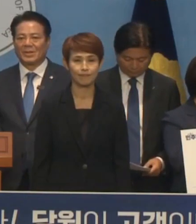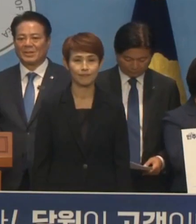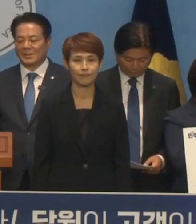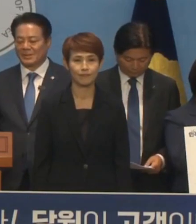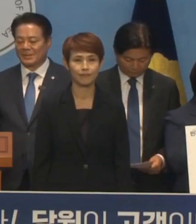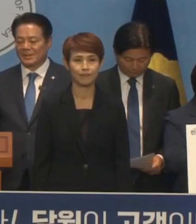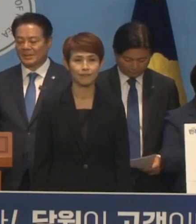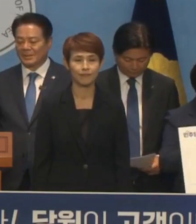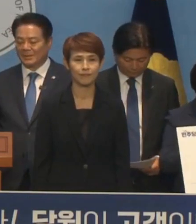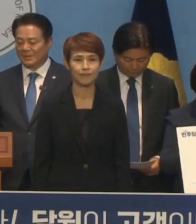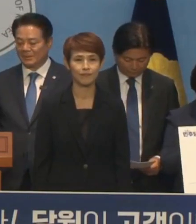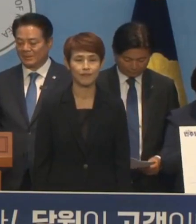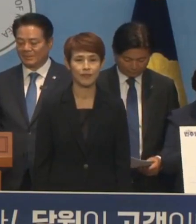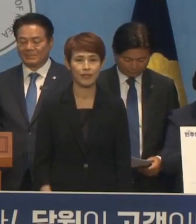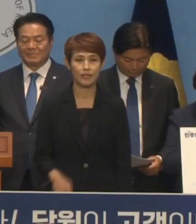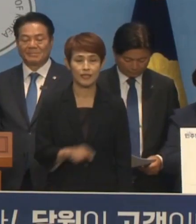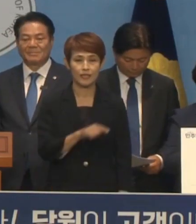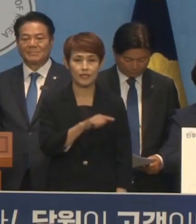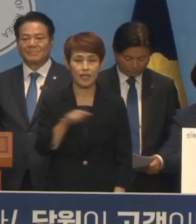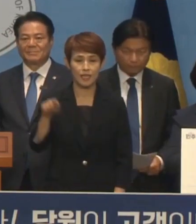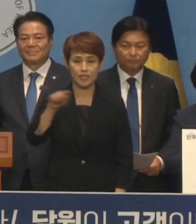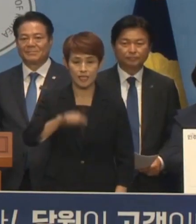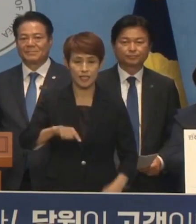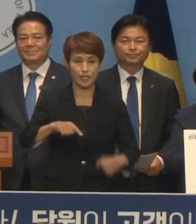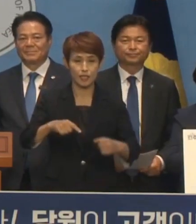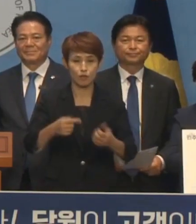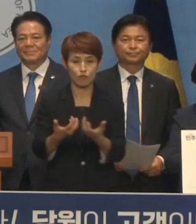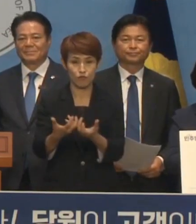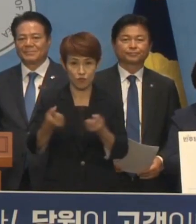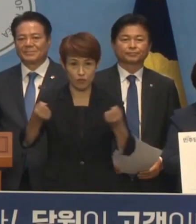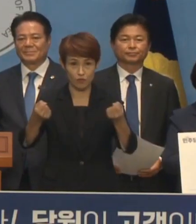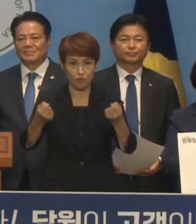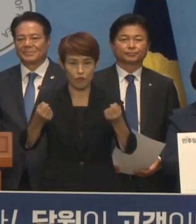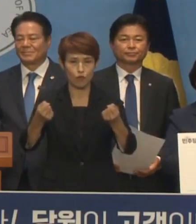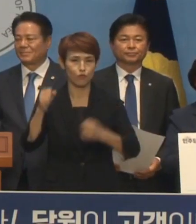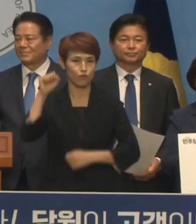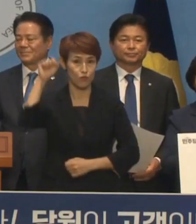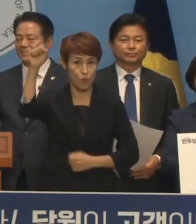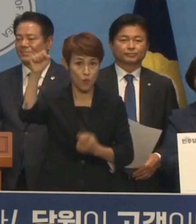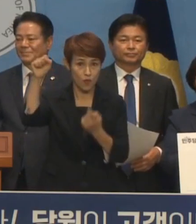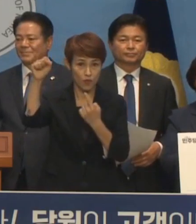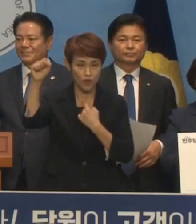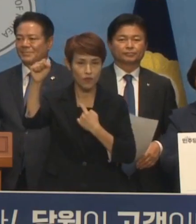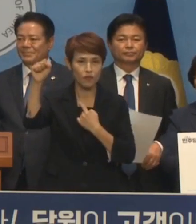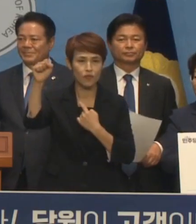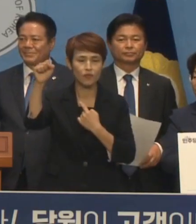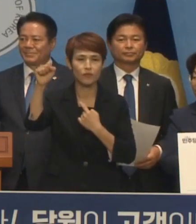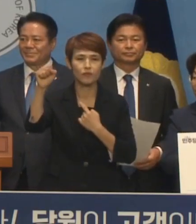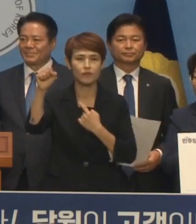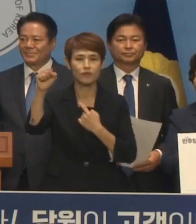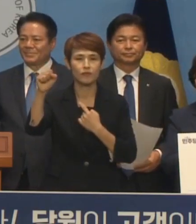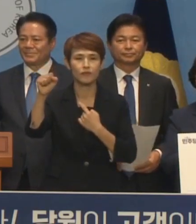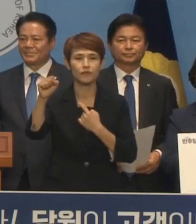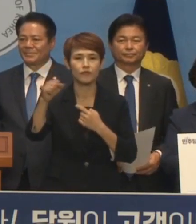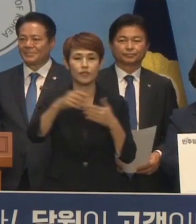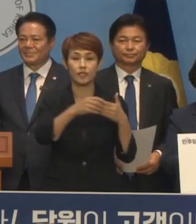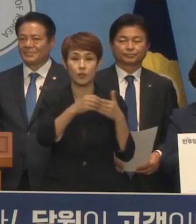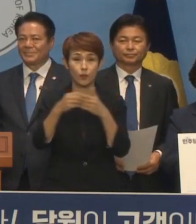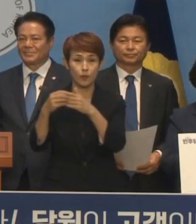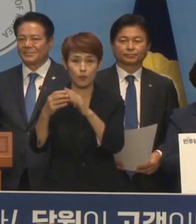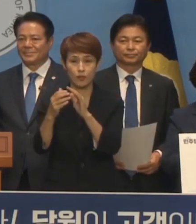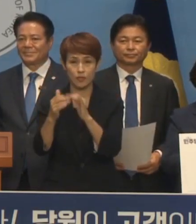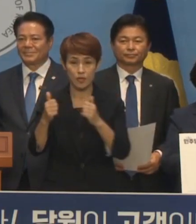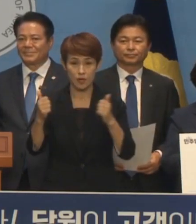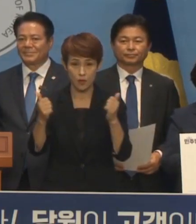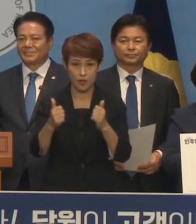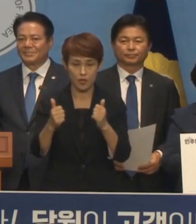저희는 자치분권 운동을 하던 전국 자치분권 민주 지도자 회의에 소속돼 있는